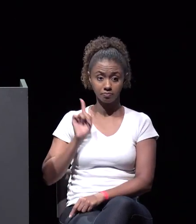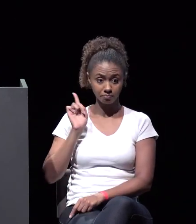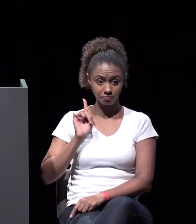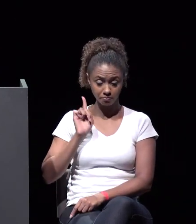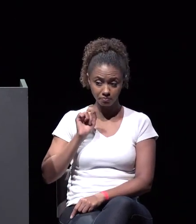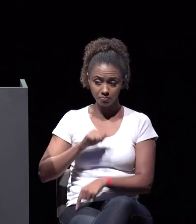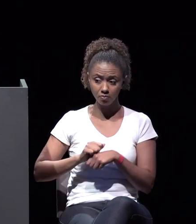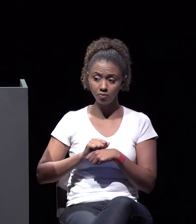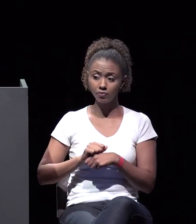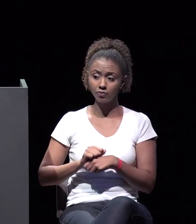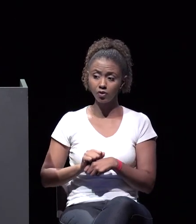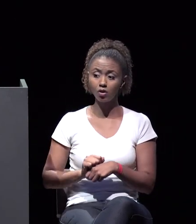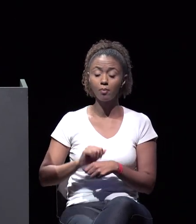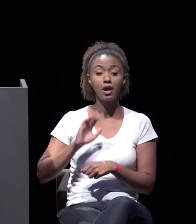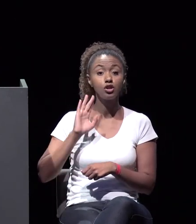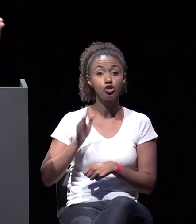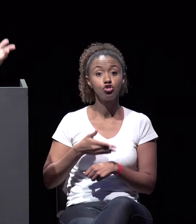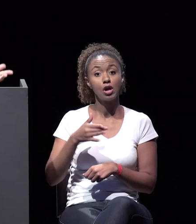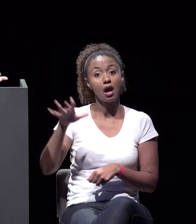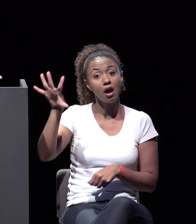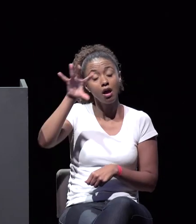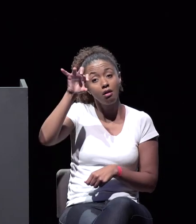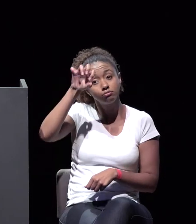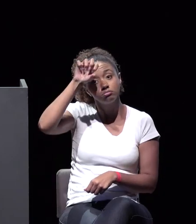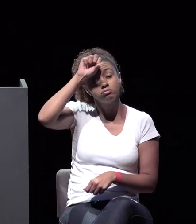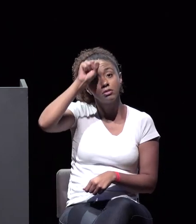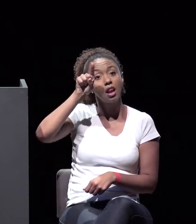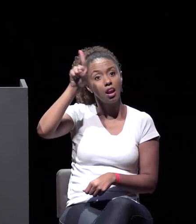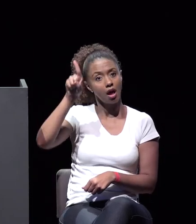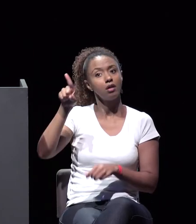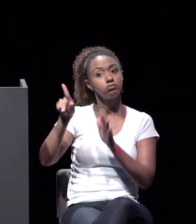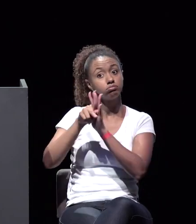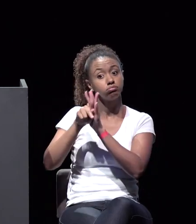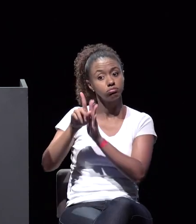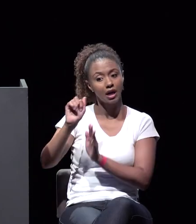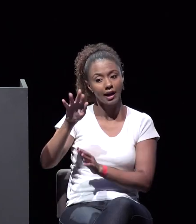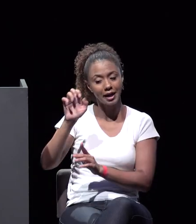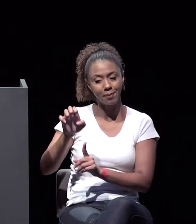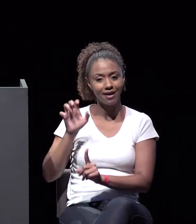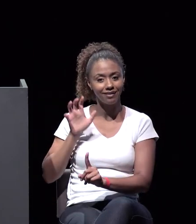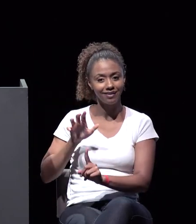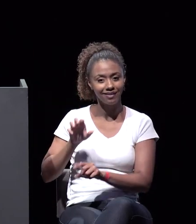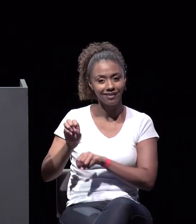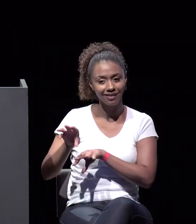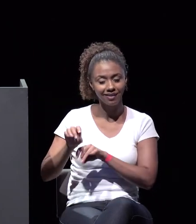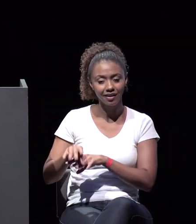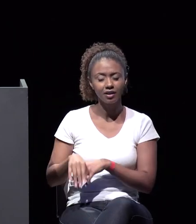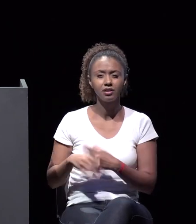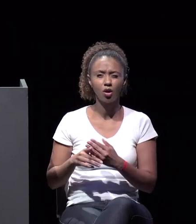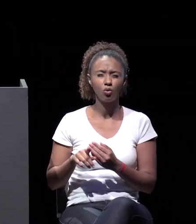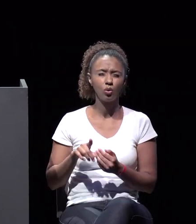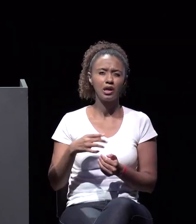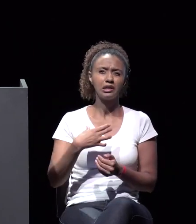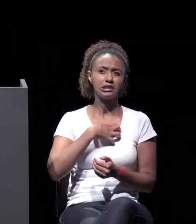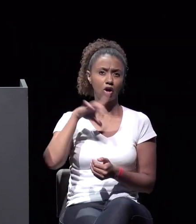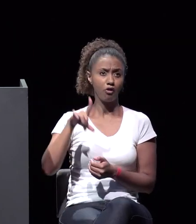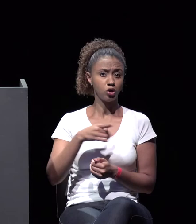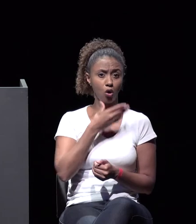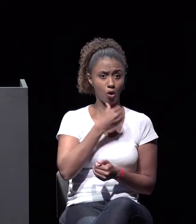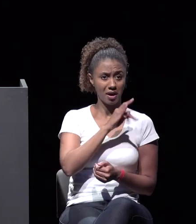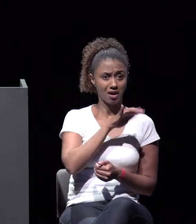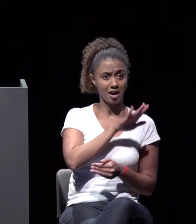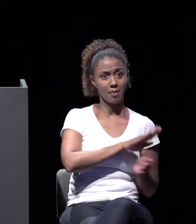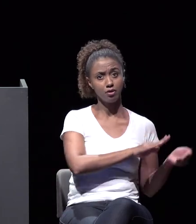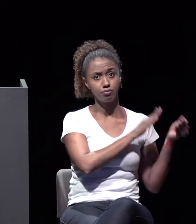plástico né ea mãe de santo do klb é quando ele chega em salvador ele chega na década de 50 ea